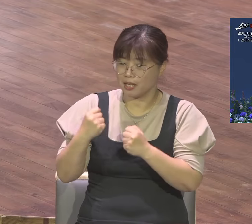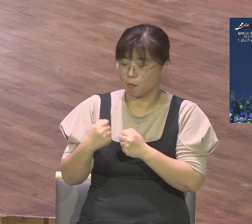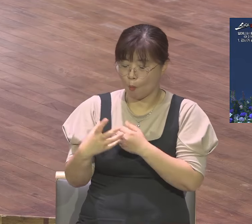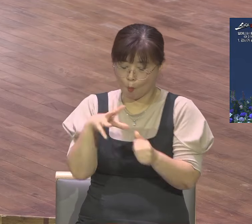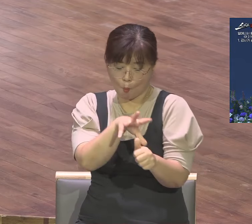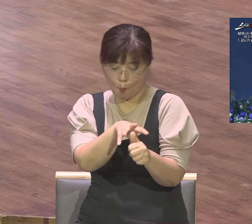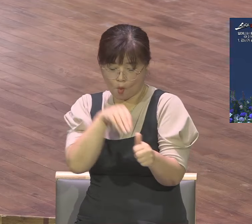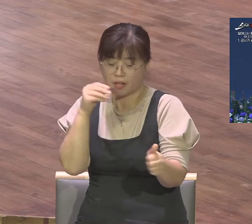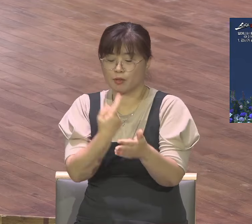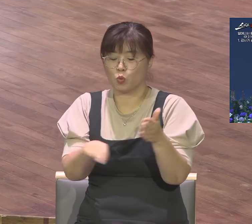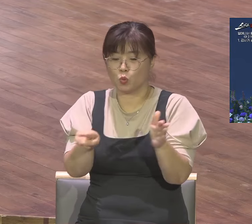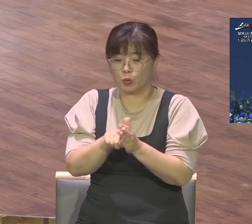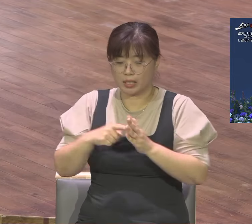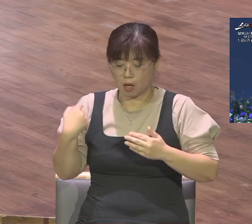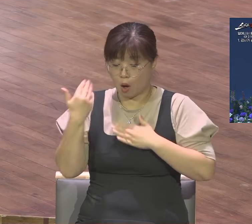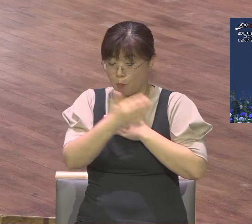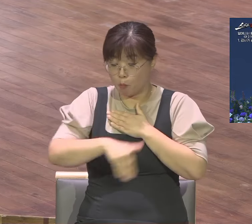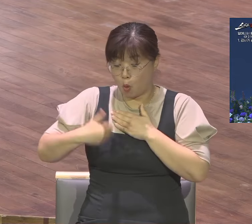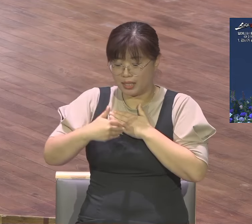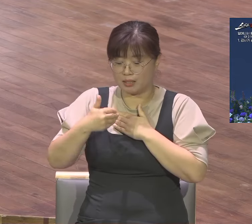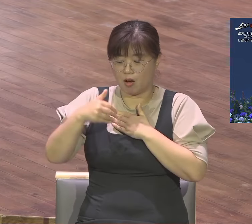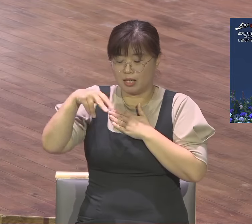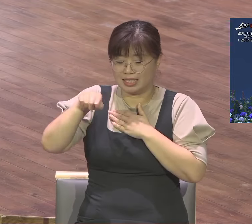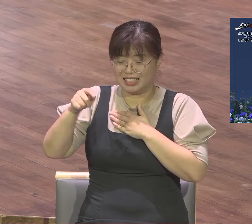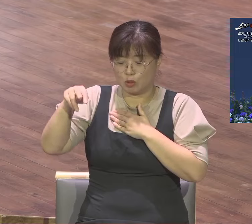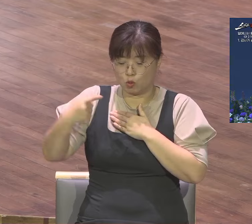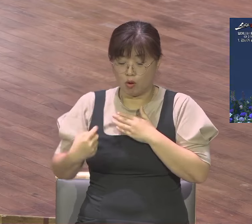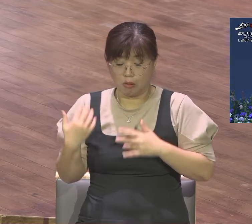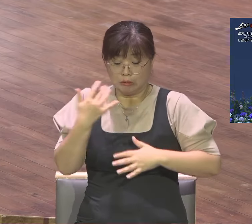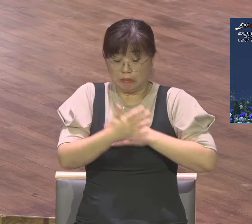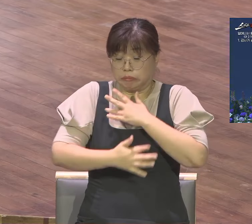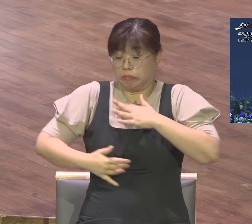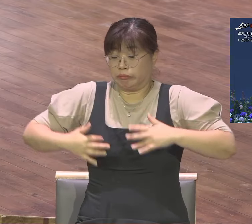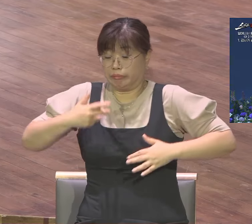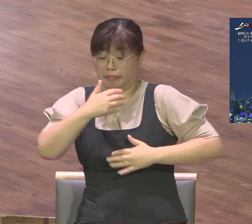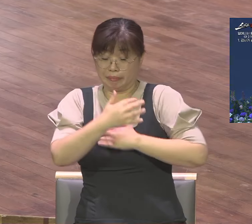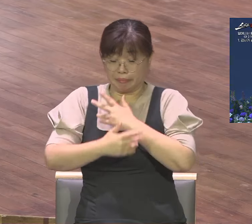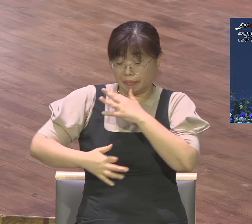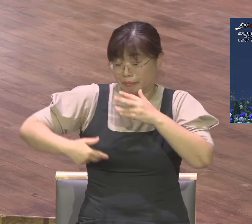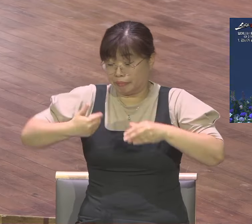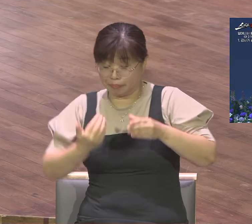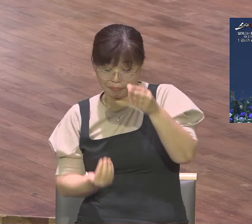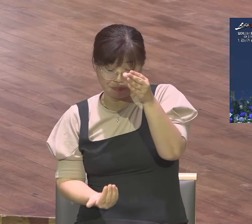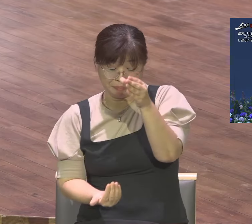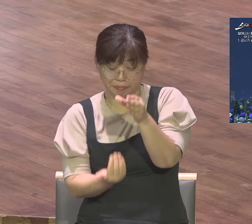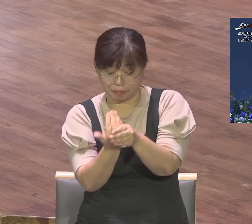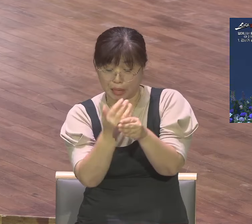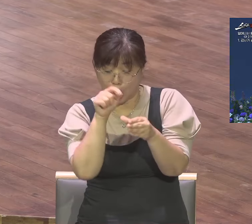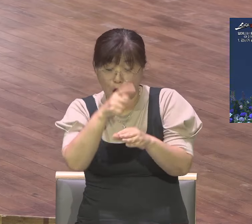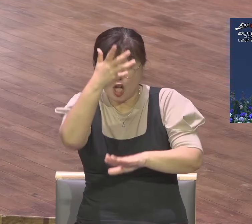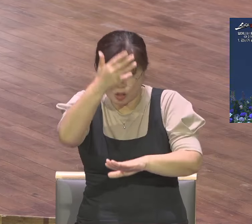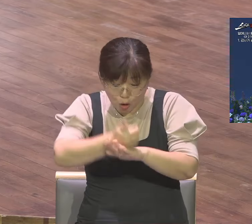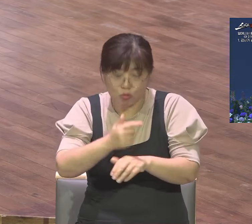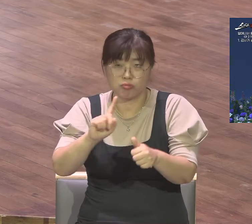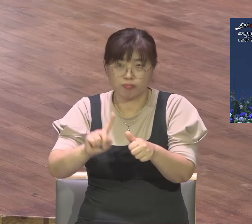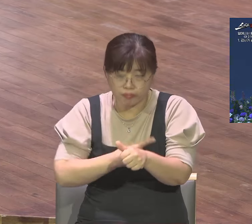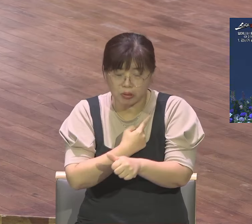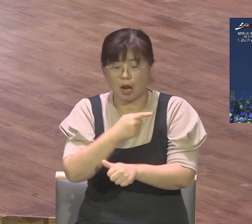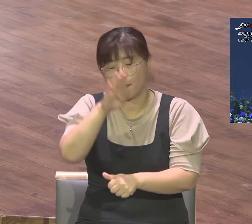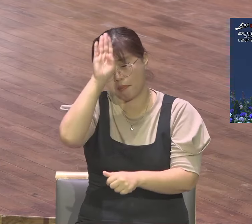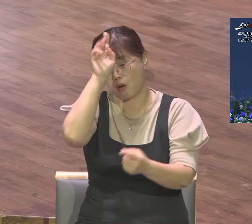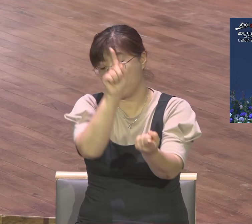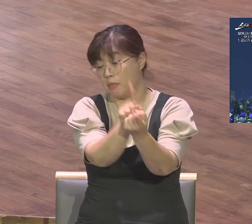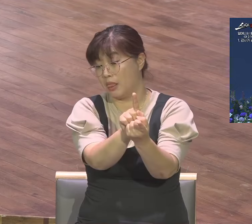병의 원인이 활성산소. 그래서 그 서울대 교수가 그랬잖아요. 비타민C를 먹어라. 왜 먹어야 되느냐.